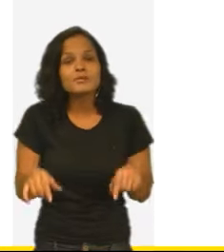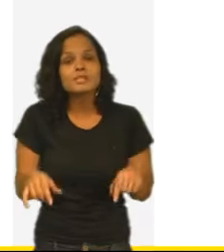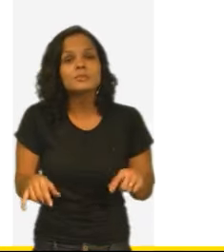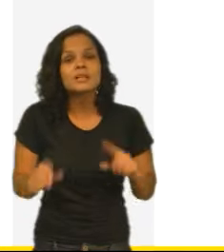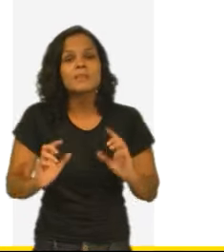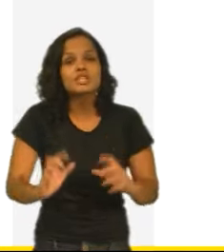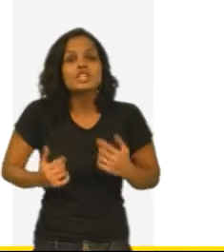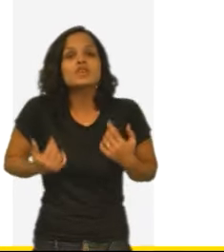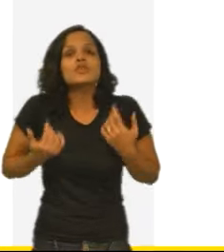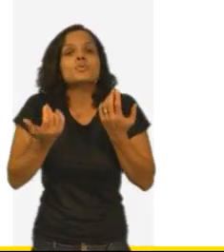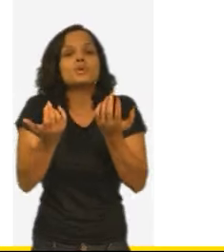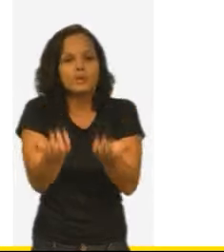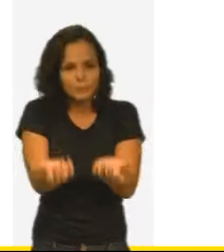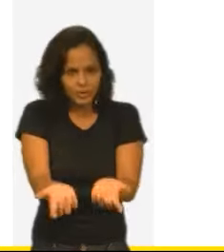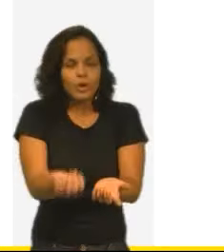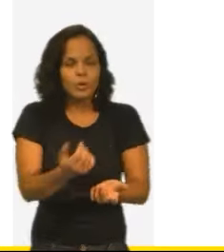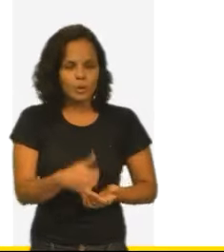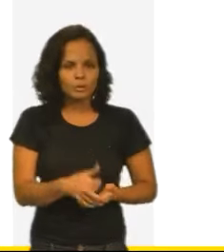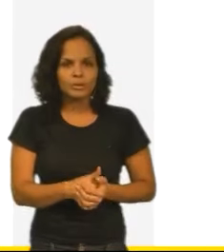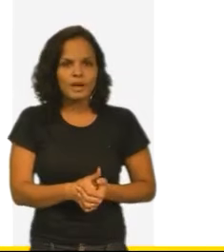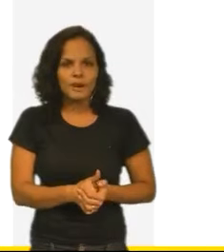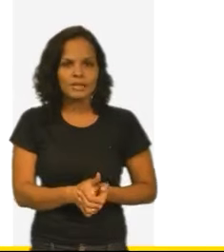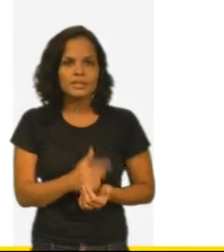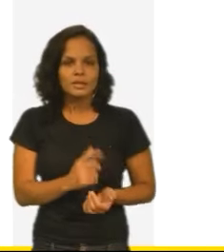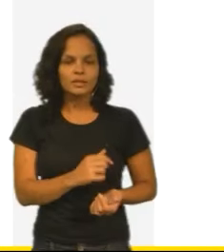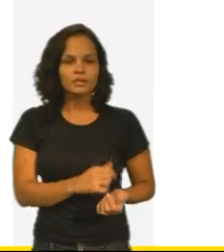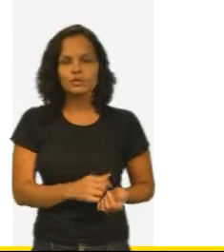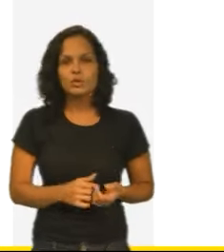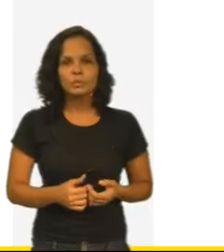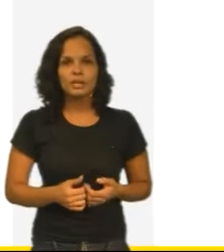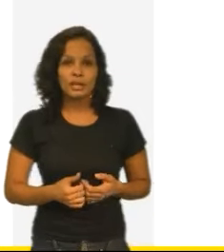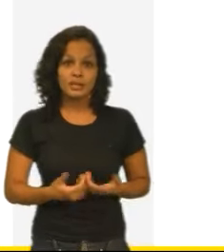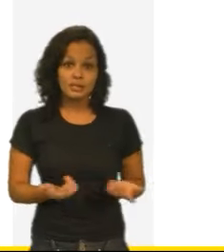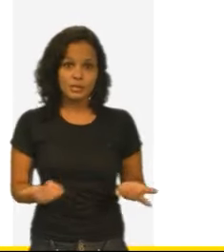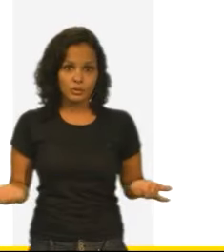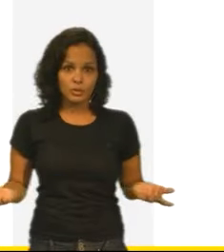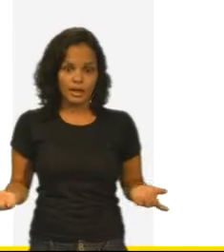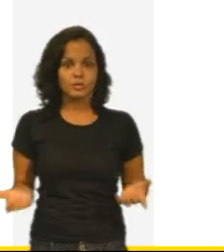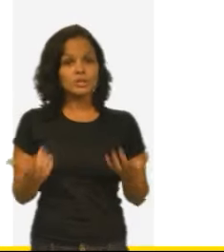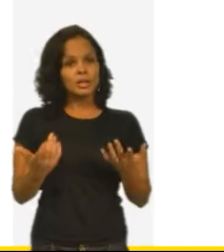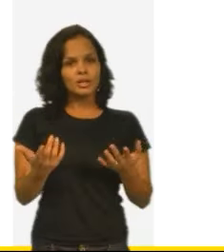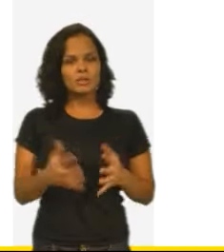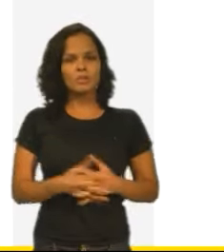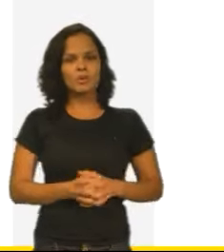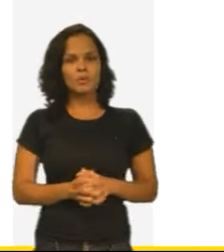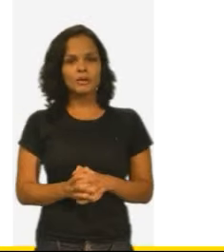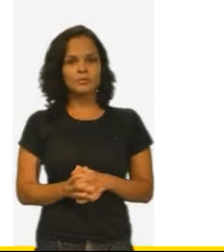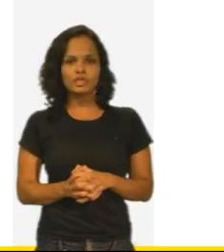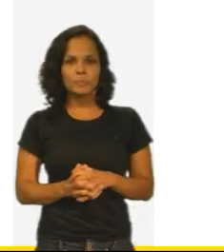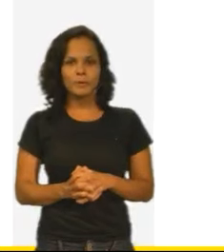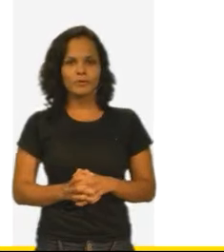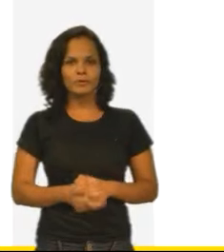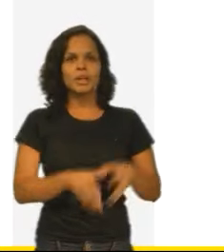função semântica de incluir o autor da frase dentro do grupo daqueles que são educados. Isso é uma boa pergunta de prova.